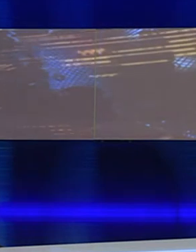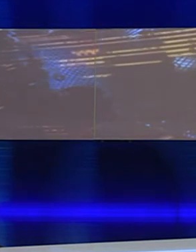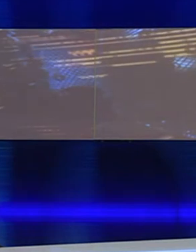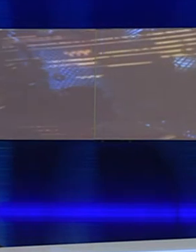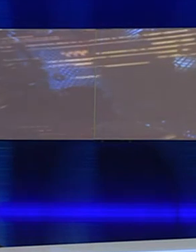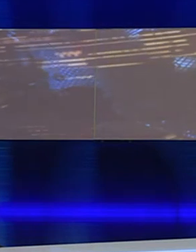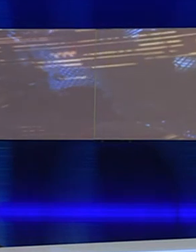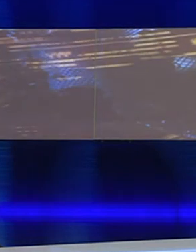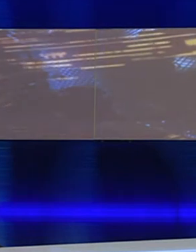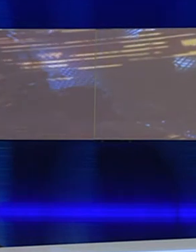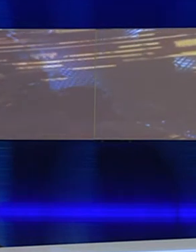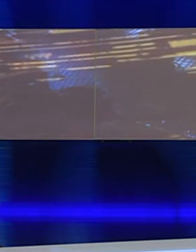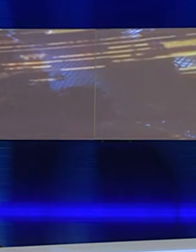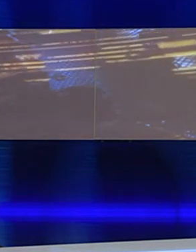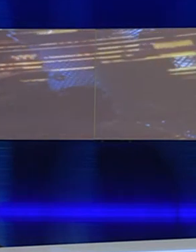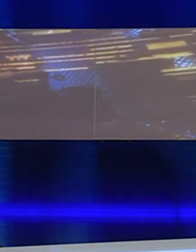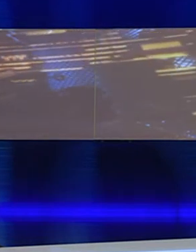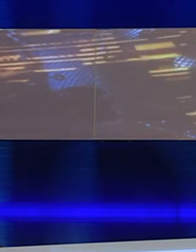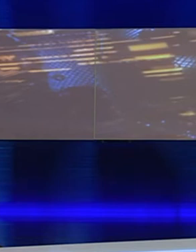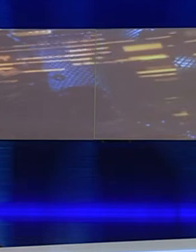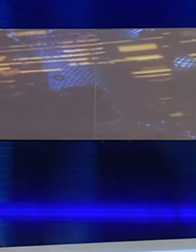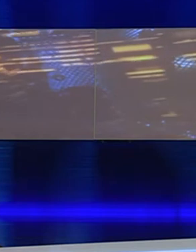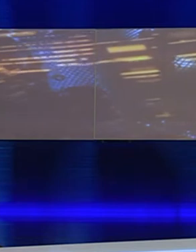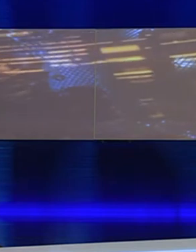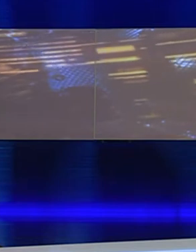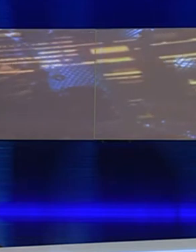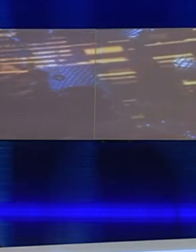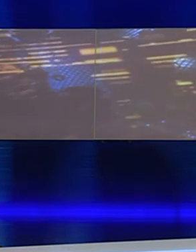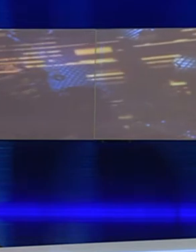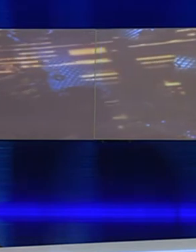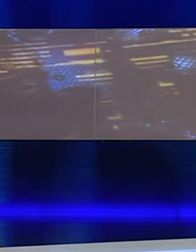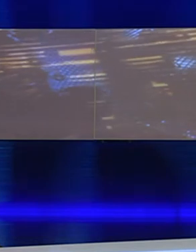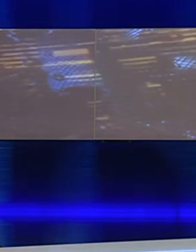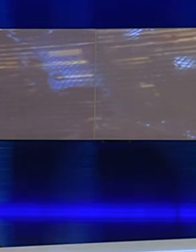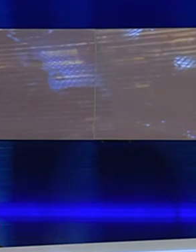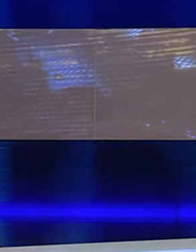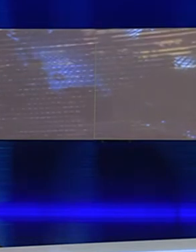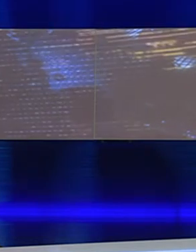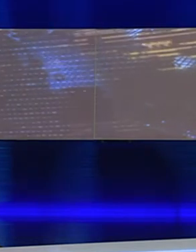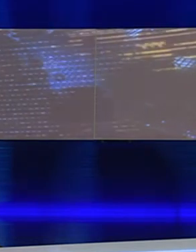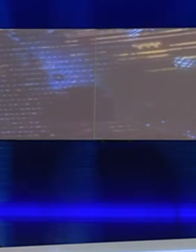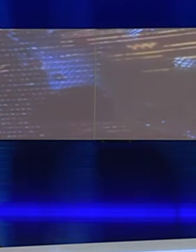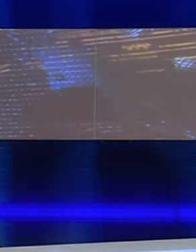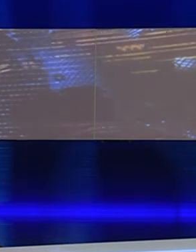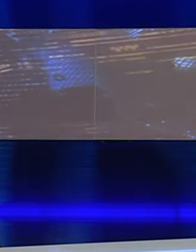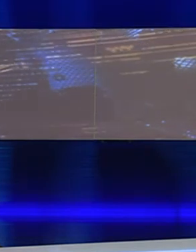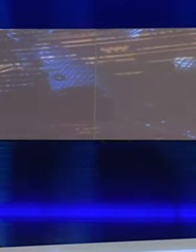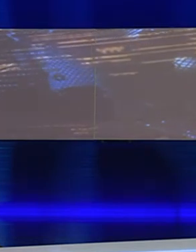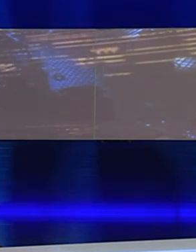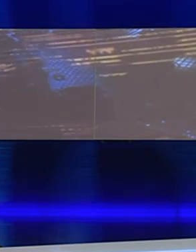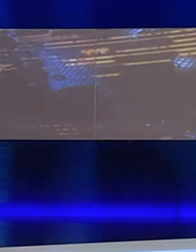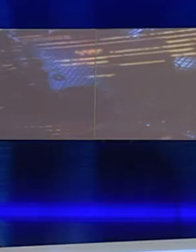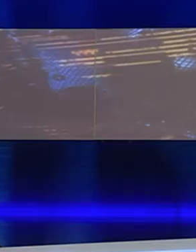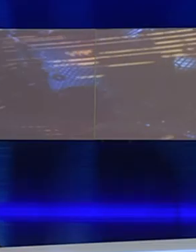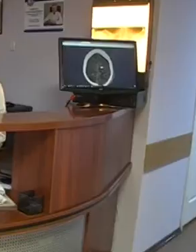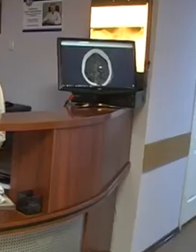596 нових випадків COVID-19 зафіксували на Дніпропетровщині за минулу добу. Одужали 1445 людей.